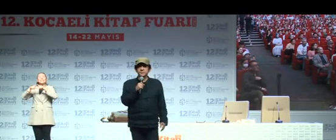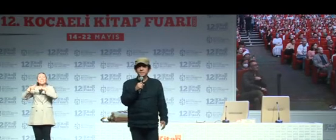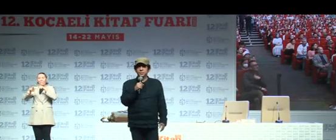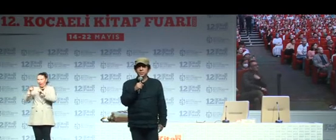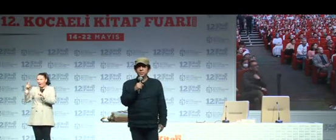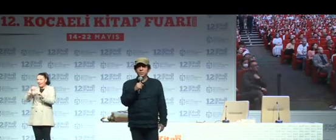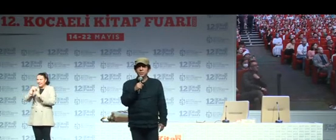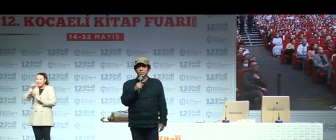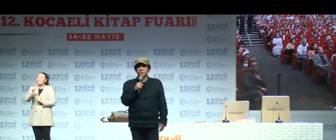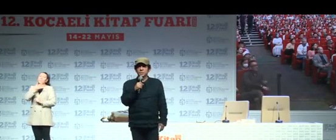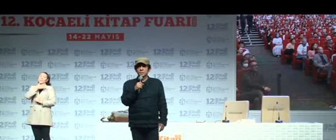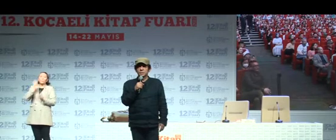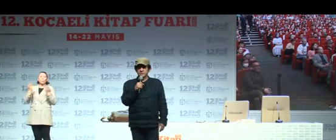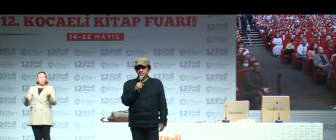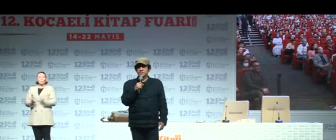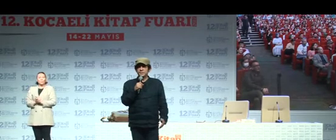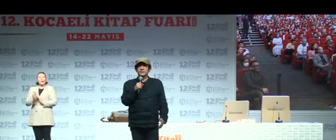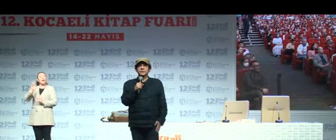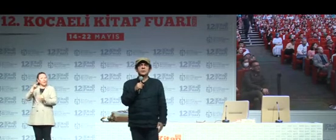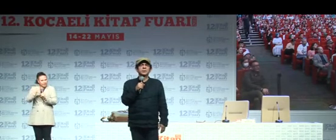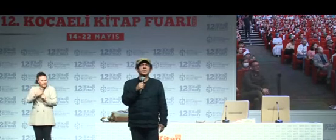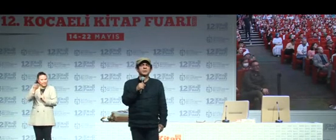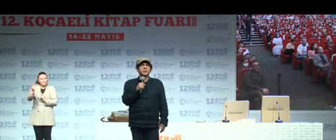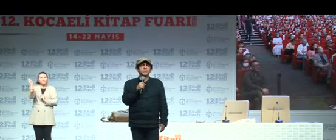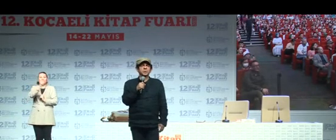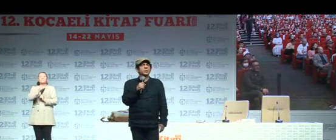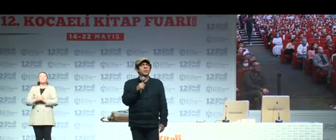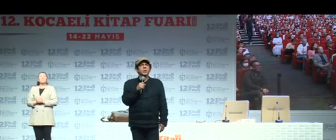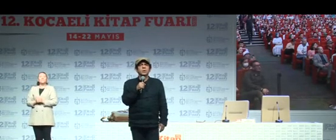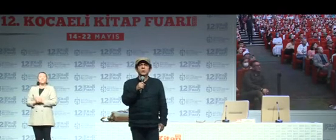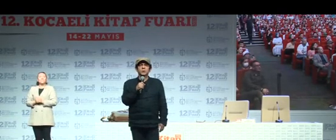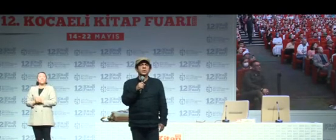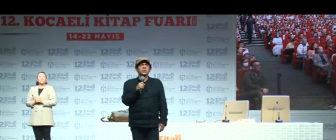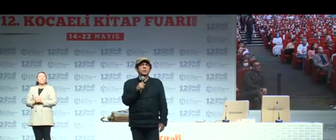katıldınız mı bilmiyorum. Katıldınız, evet. Çok